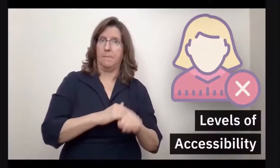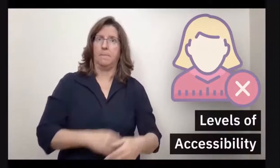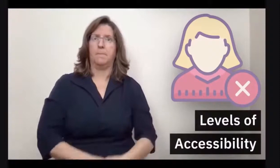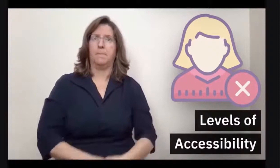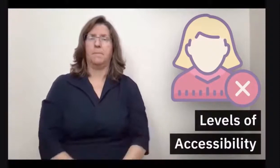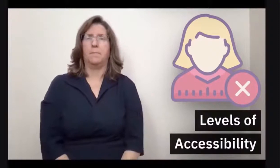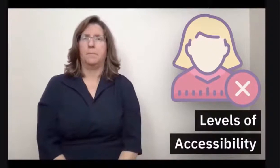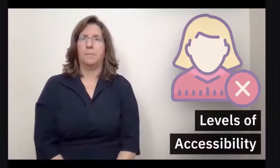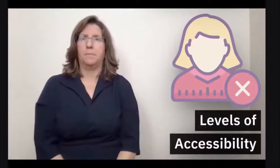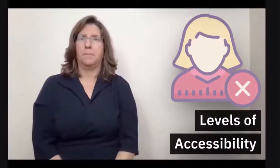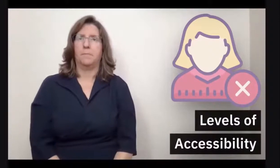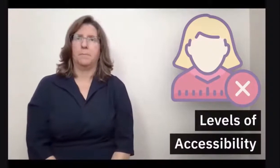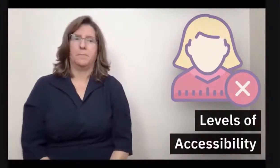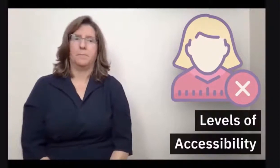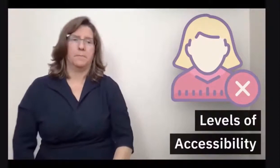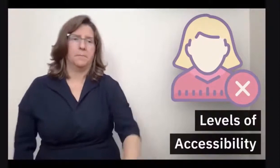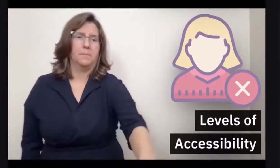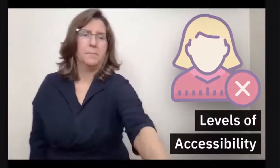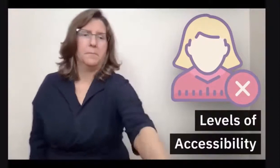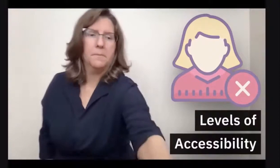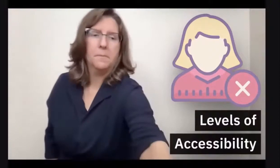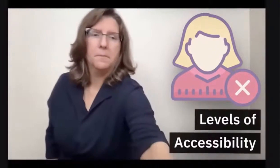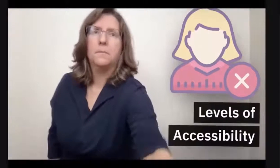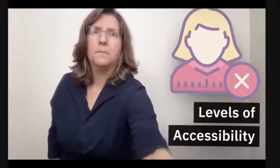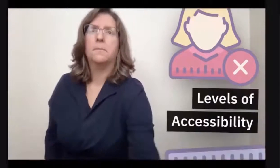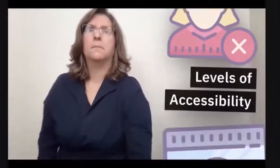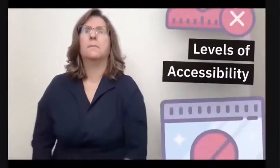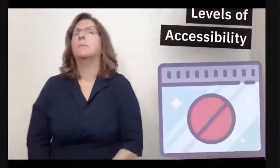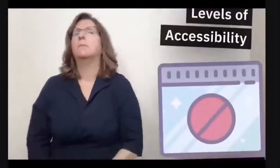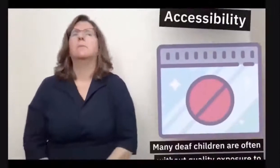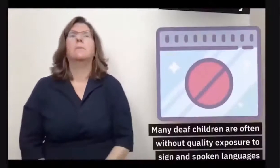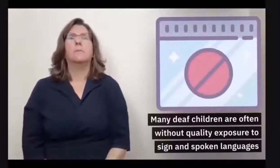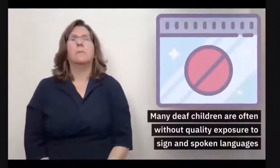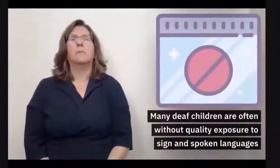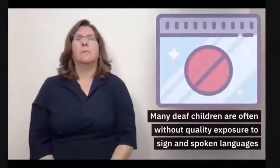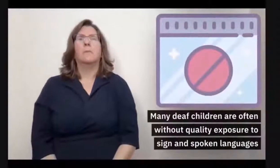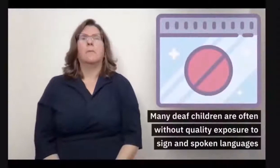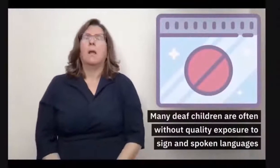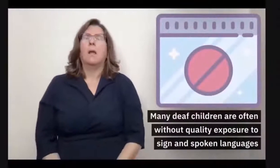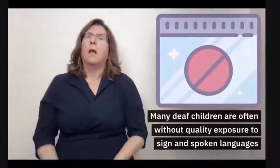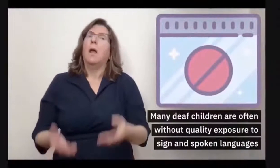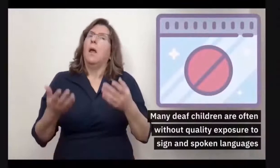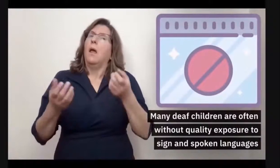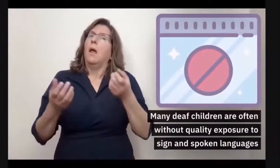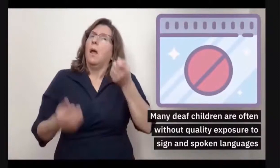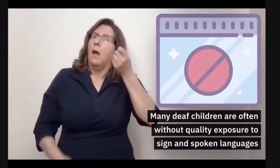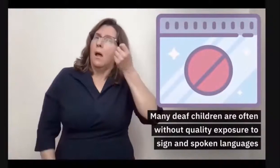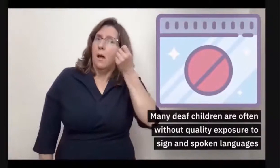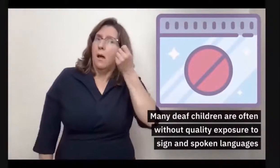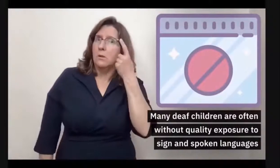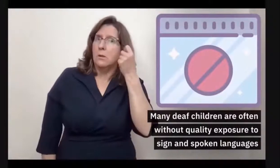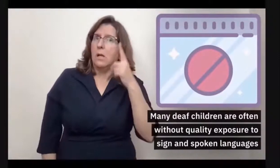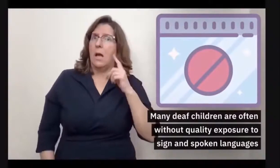Recuerden que cualquier niño con sordera o en algún ambiente sin exposición a algún